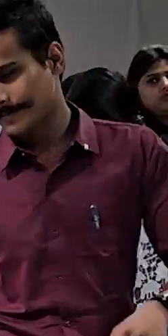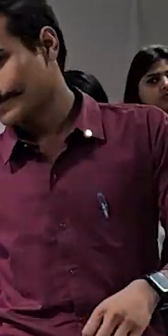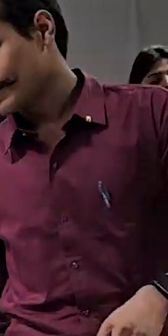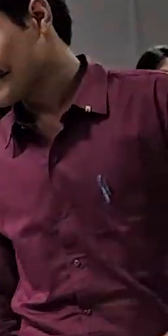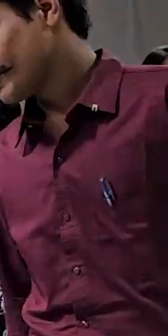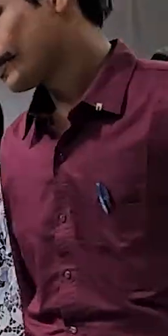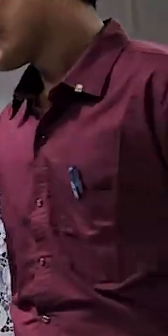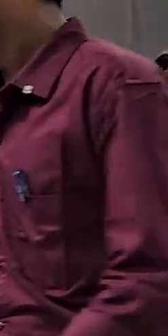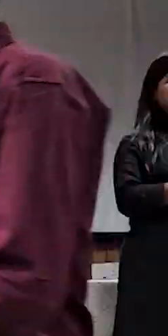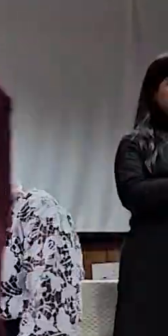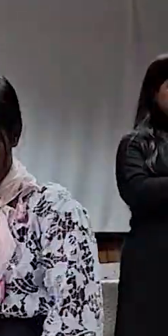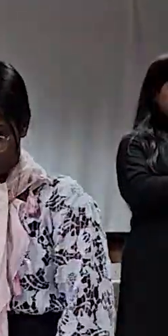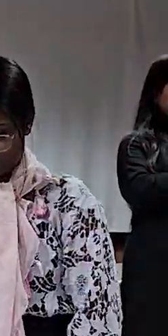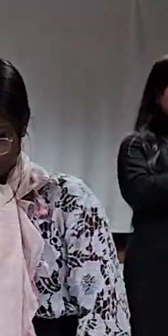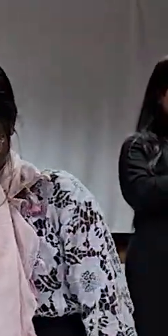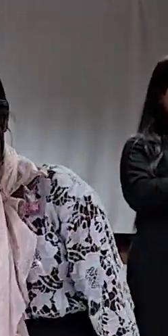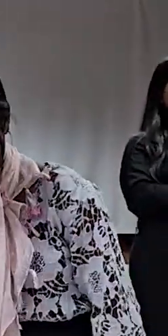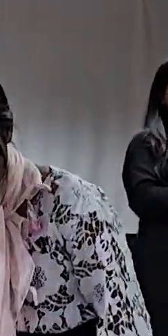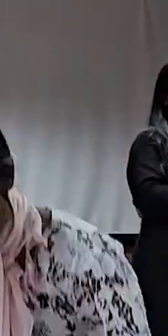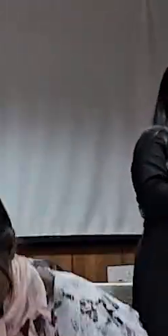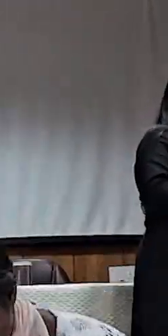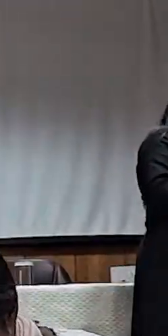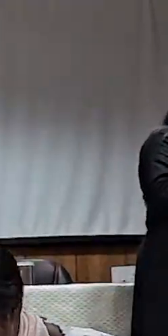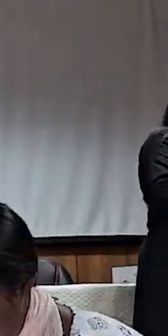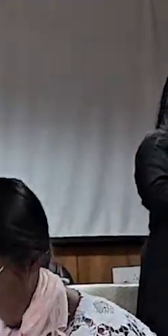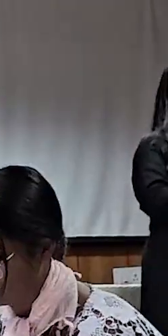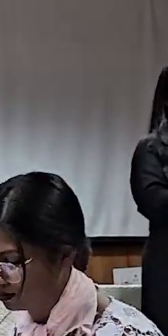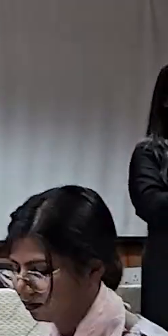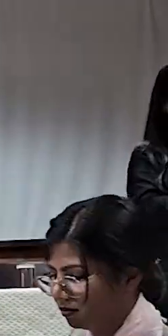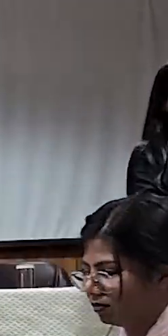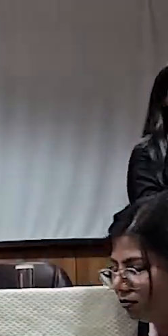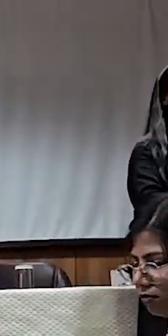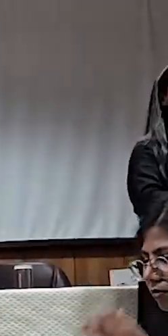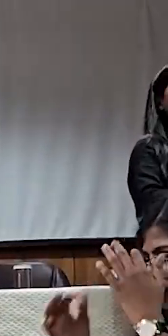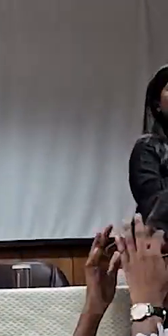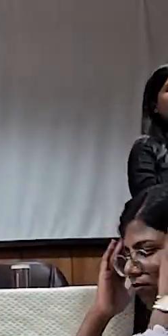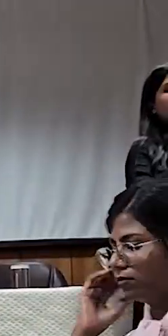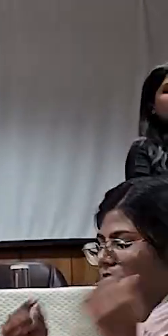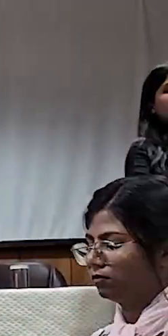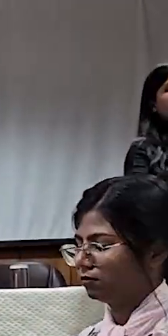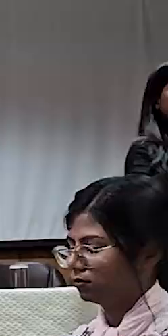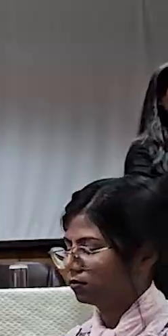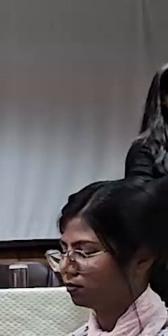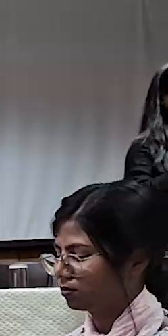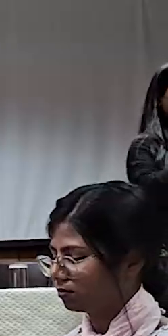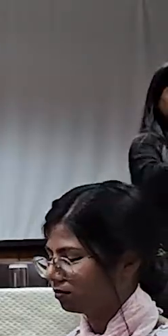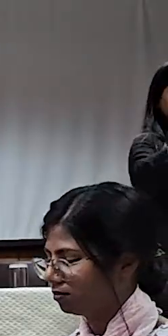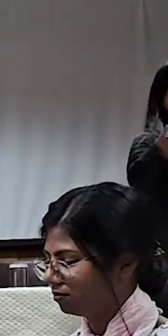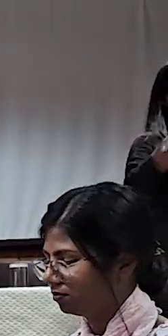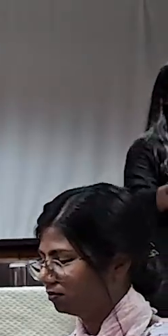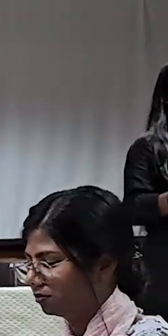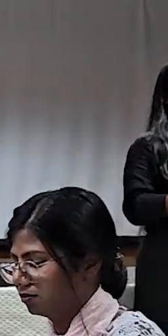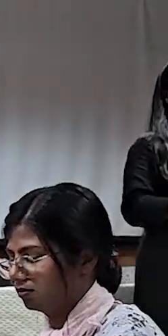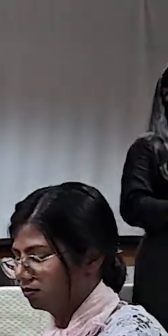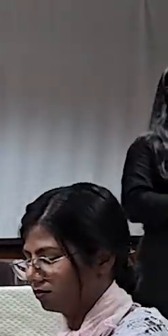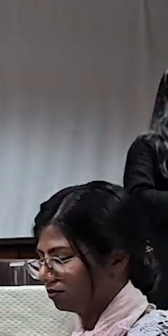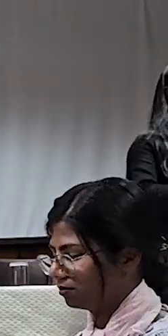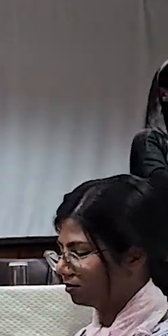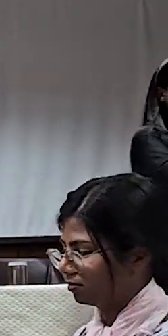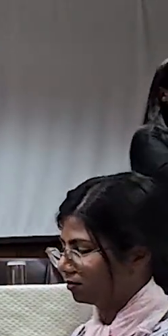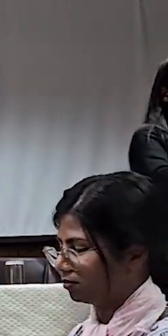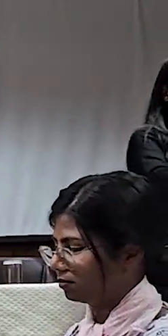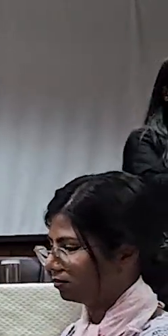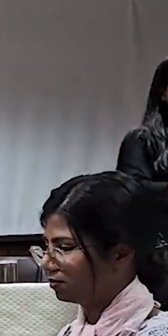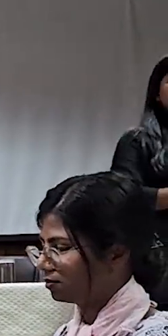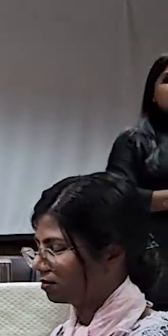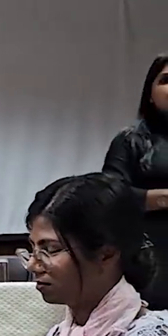कैलर्स, मिस सुलेमान और हेलन सभी खाने की टेबल पर बैठते हैं। खाना परोसे जाने के बाद मिस सुलेमान